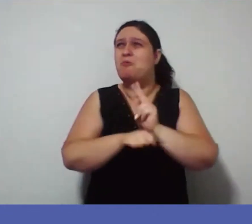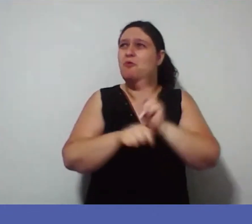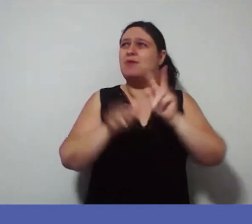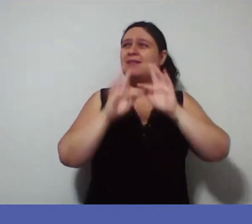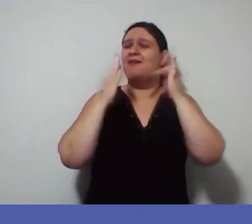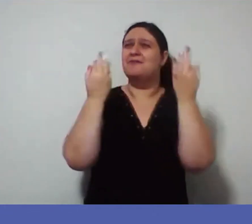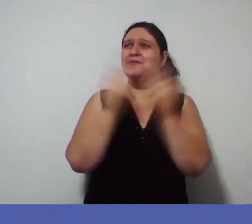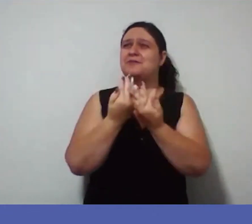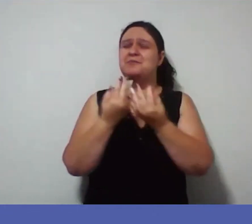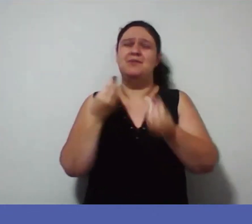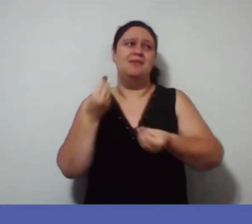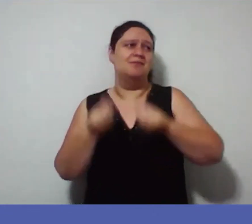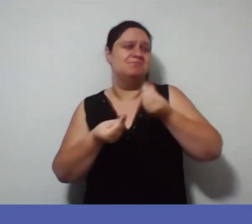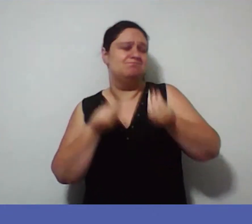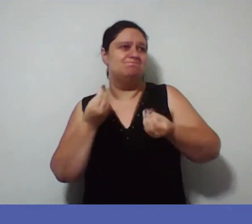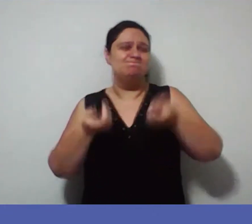né?